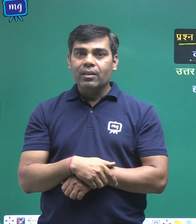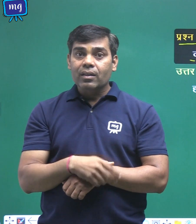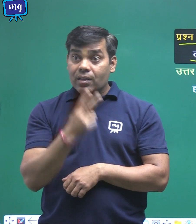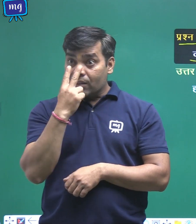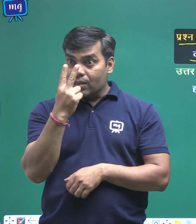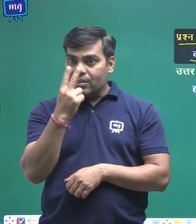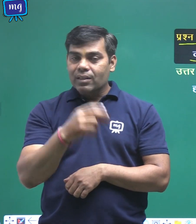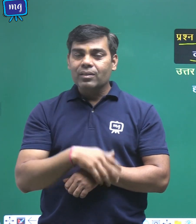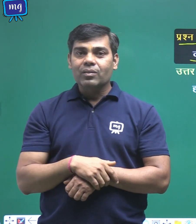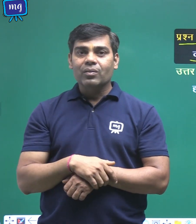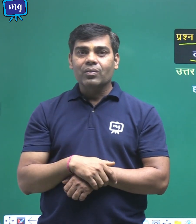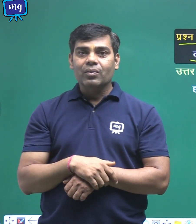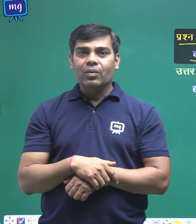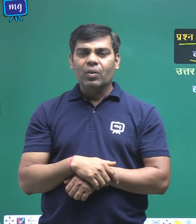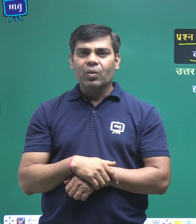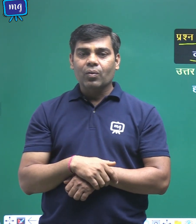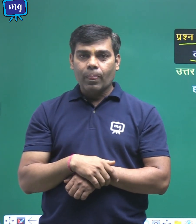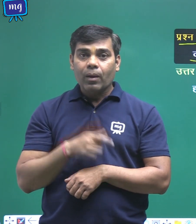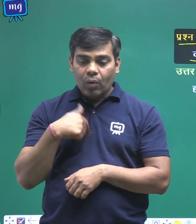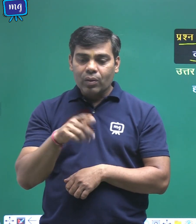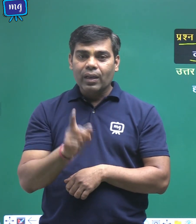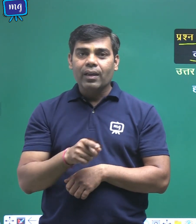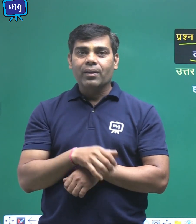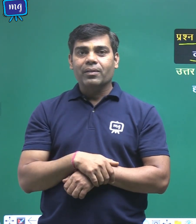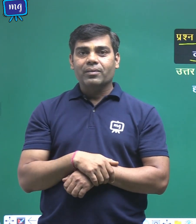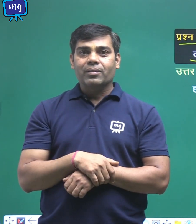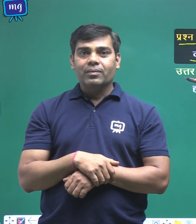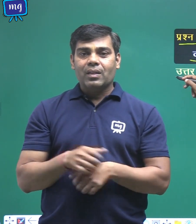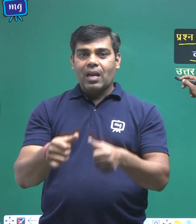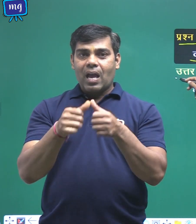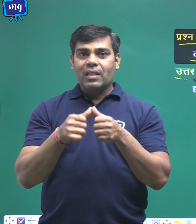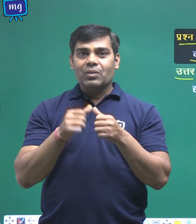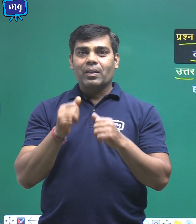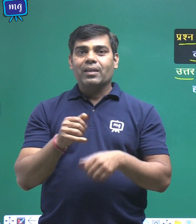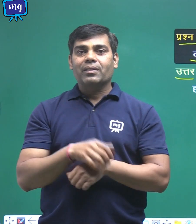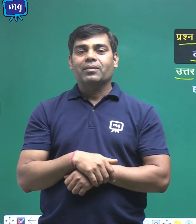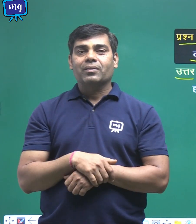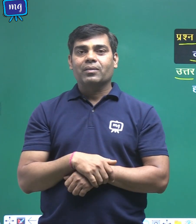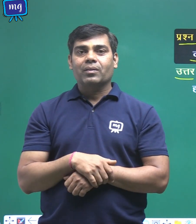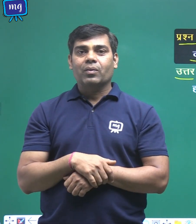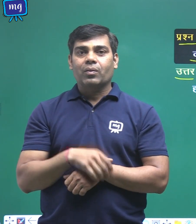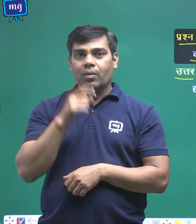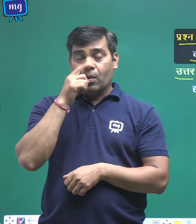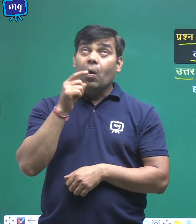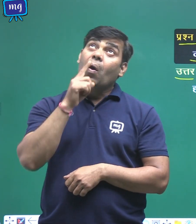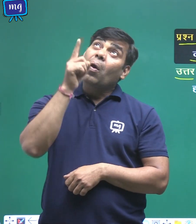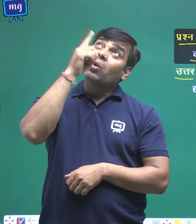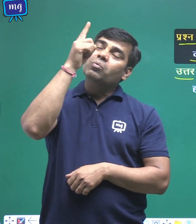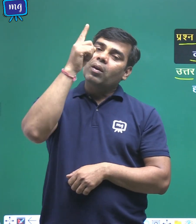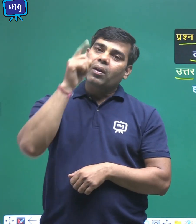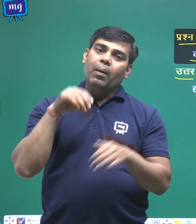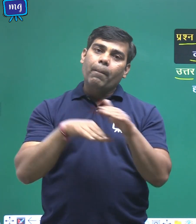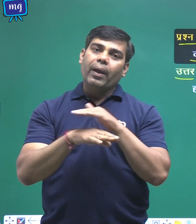दर्शन होते हैं? उत्तर है आसमान में